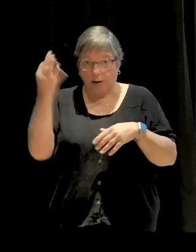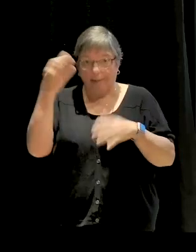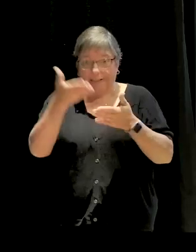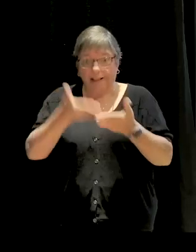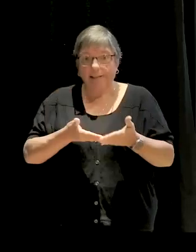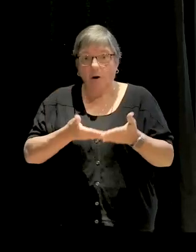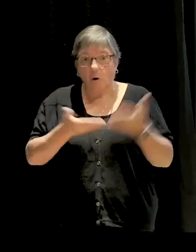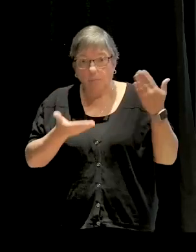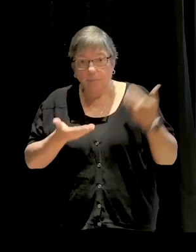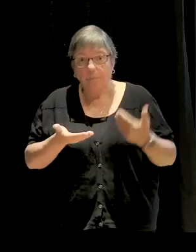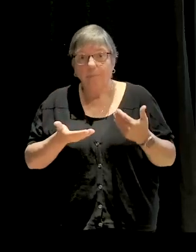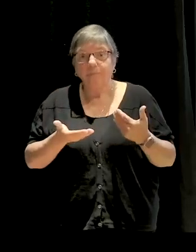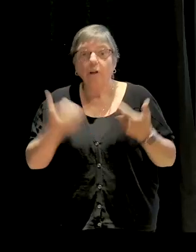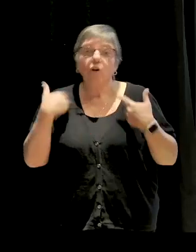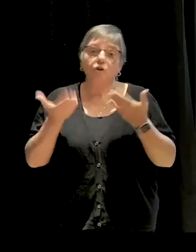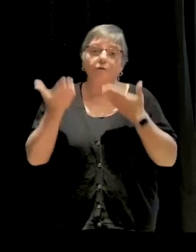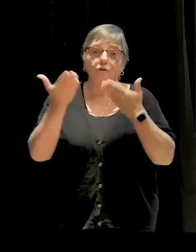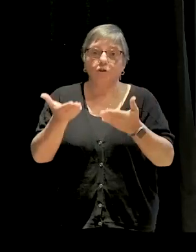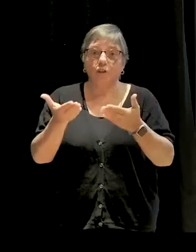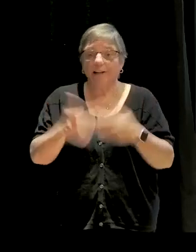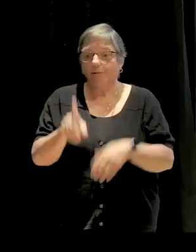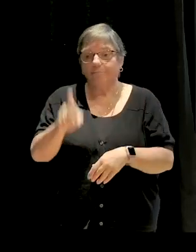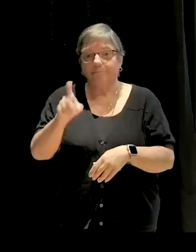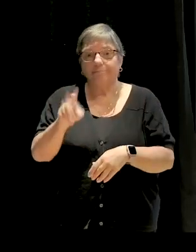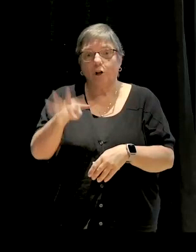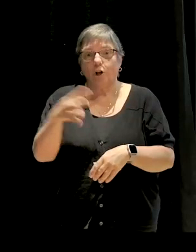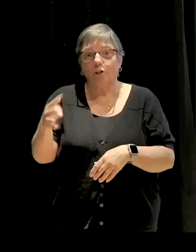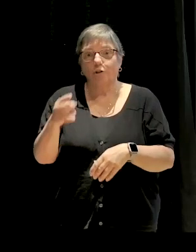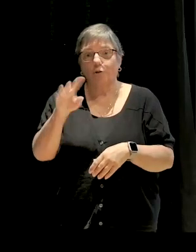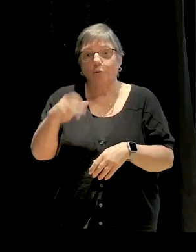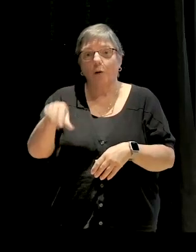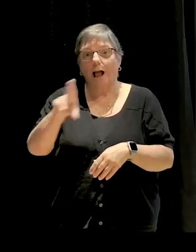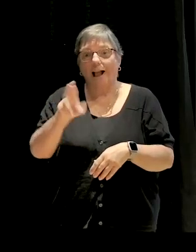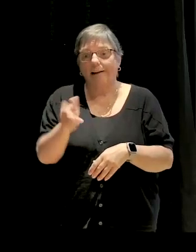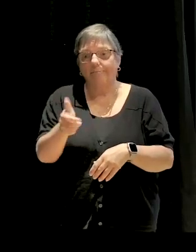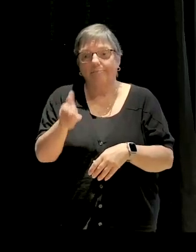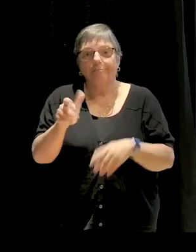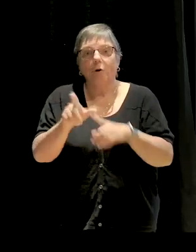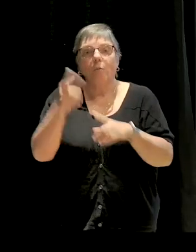vous suggère de scanner le code QR qui est au bas de la fiche, en fait, pour avoir